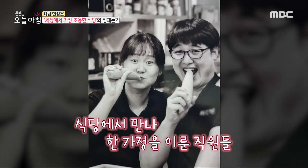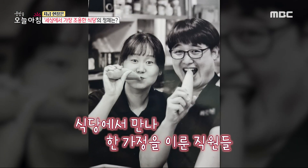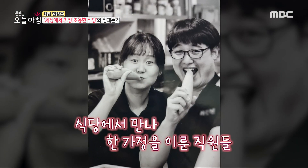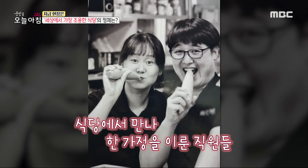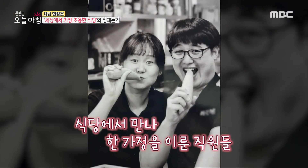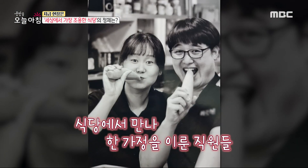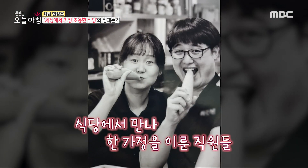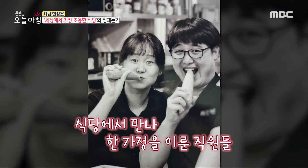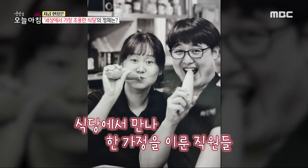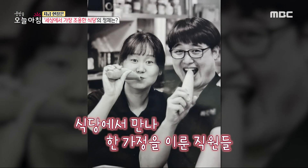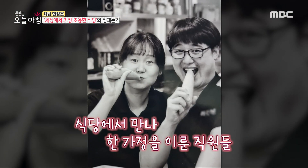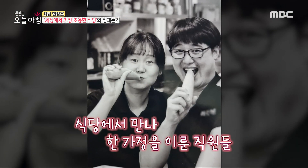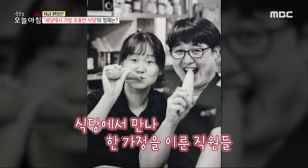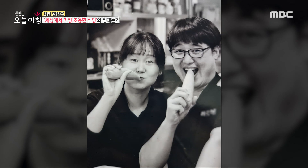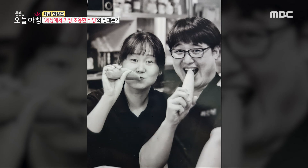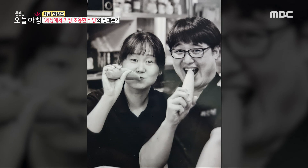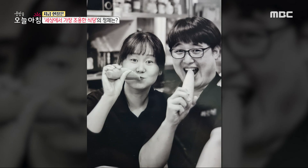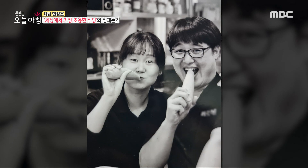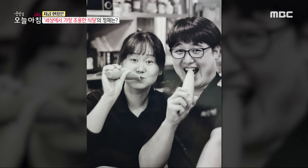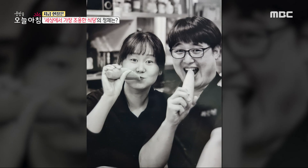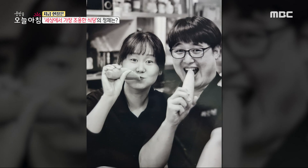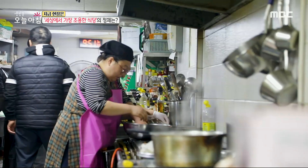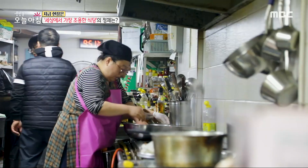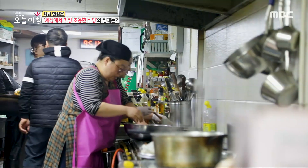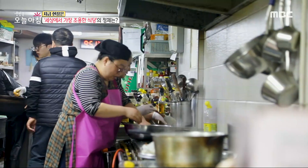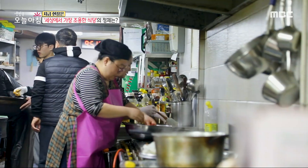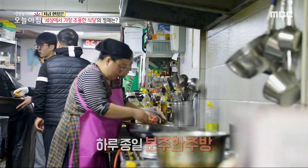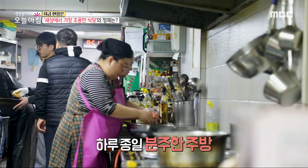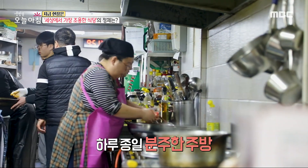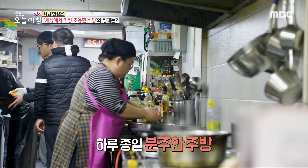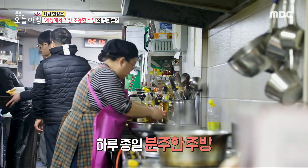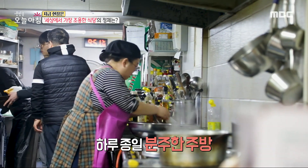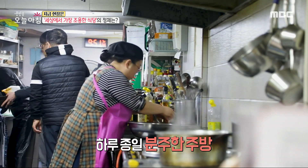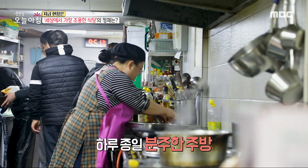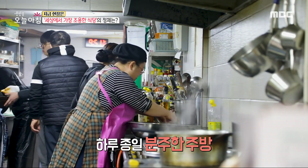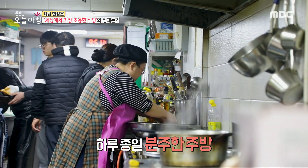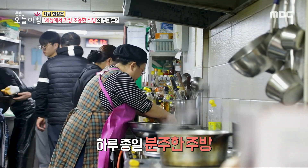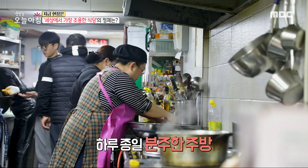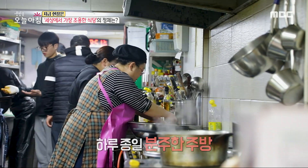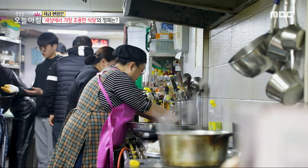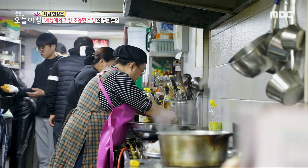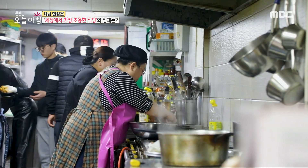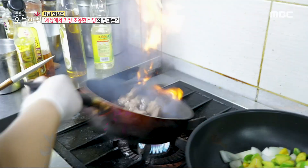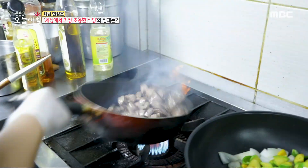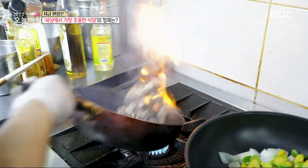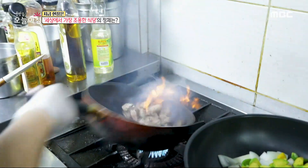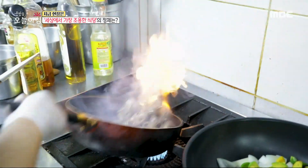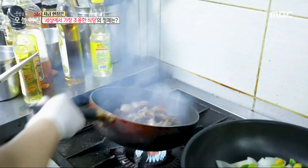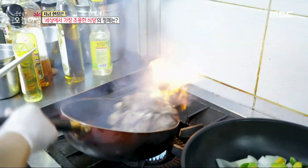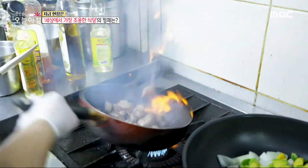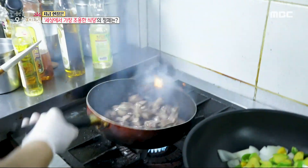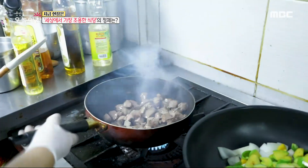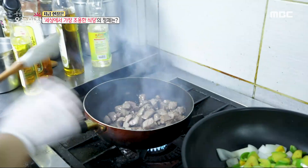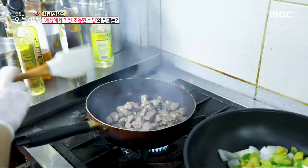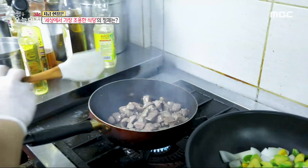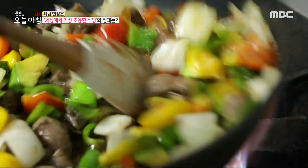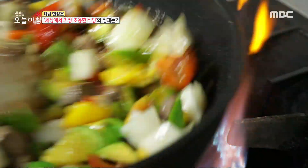세상과의 접점이 된 일터에서 이제는 가정까지 이루게 됐습니다. 계속해서 밀려드는